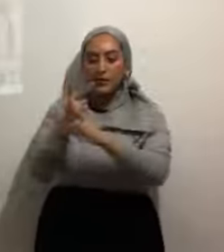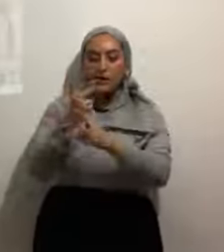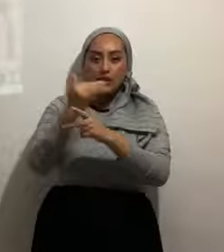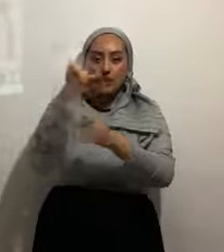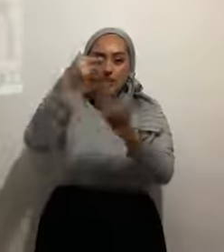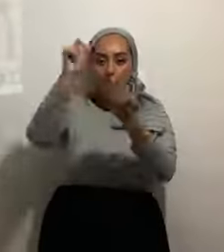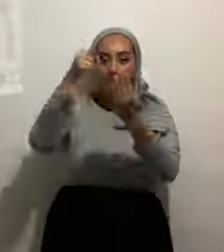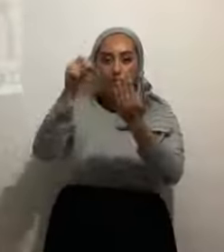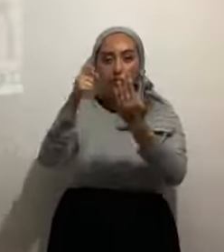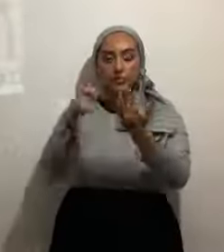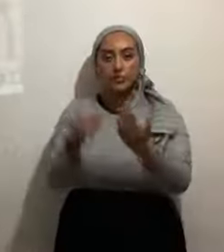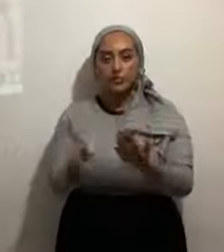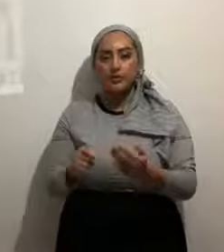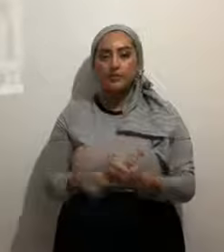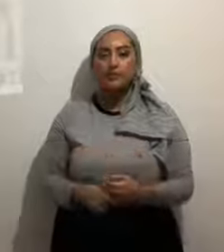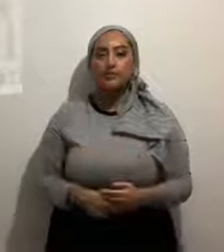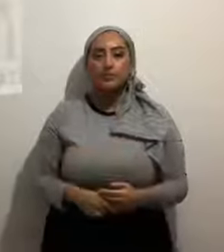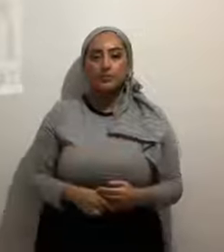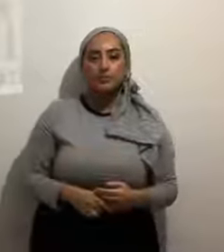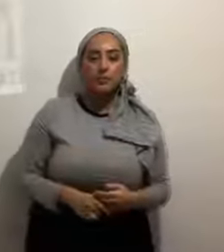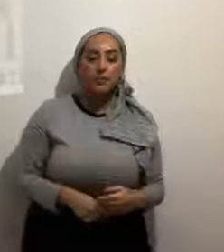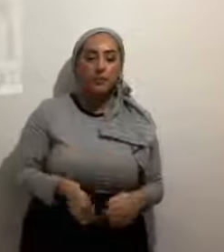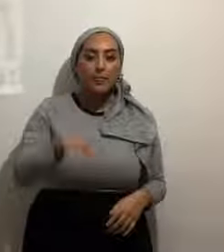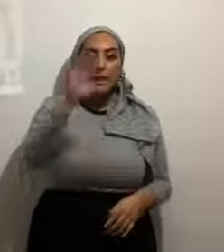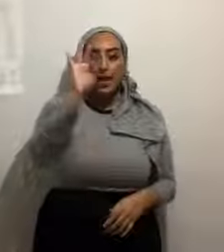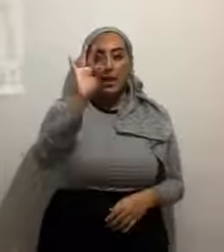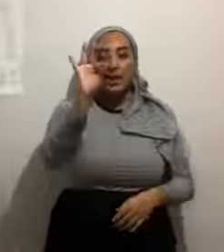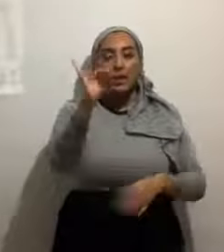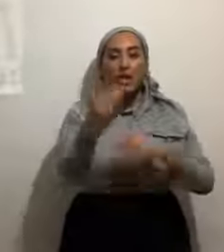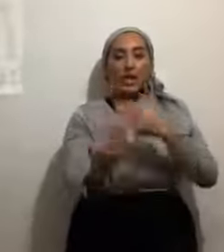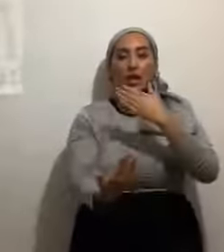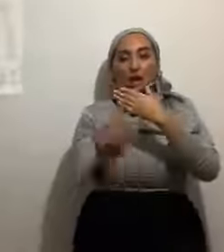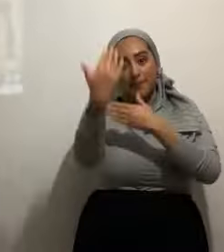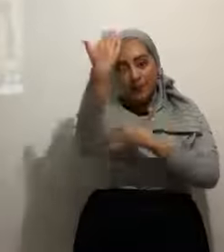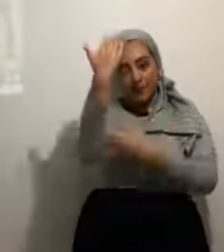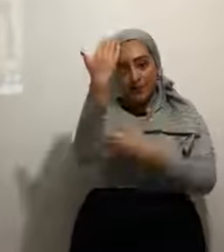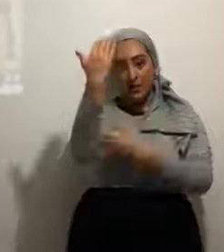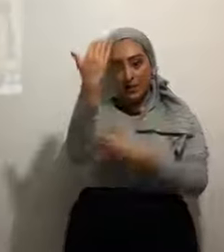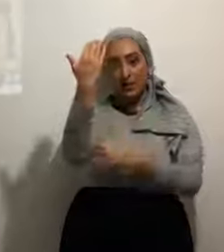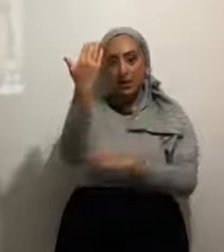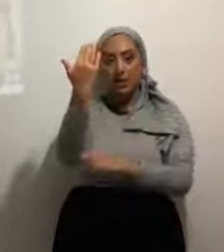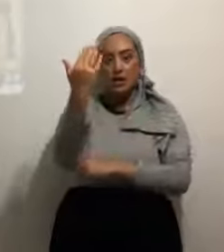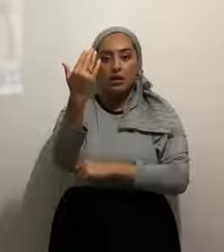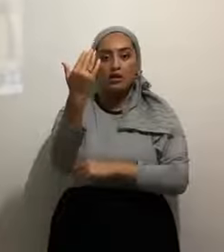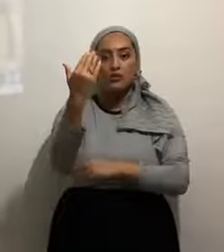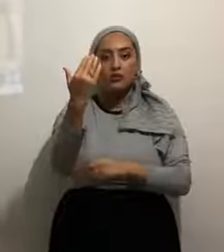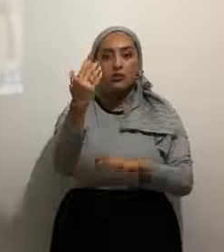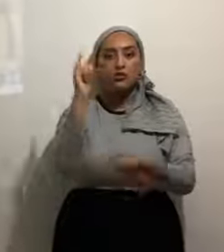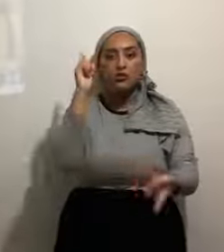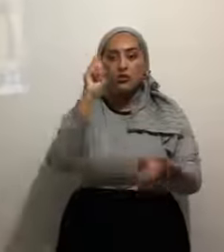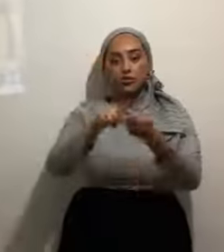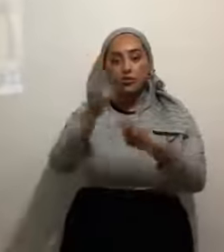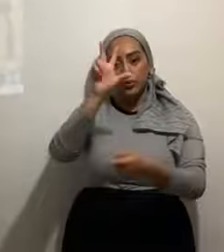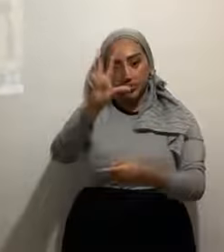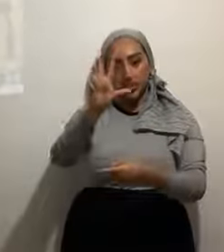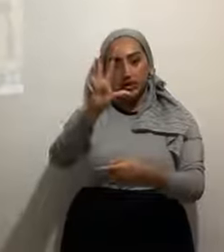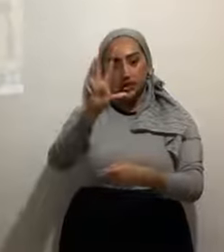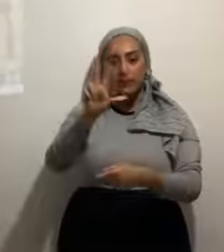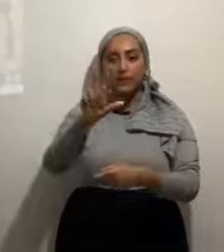del madero a las 9 de la mañana y murió a las 3 de la tarde, y no el viernes, como te lo han enseñado muy mal. Él murió el miércoles y resucitó en